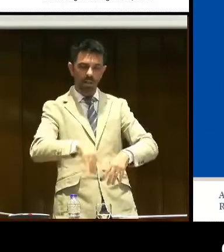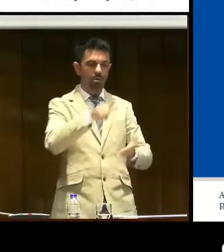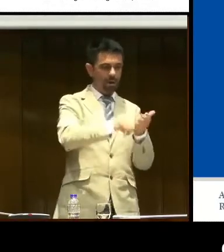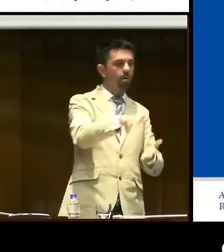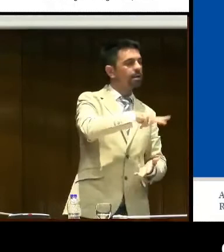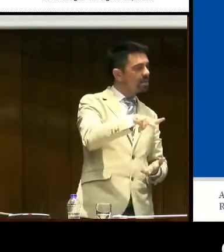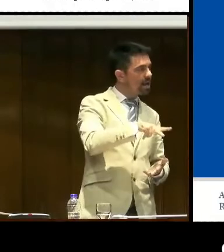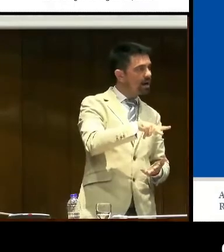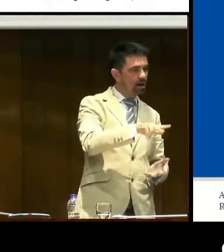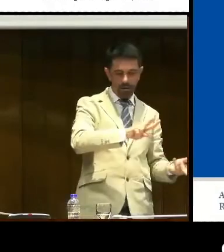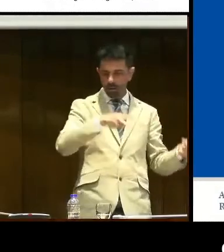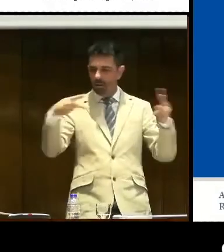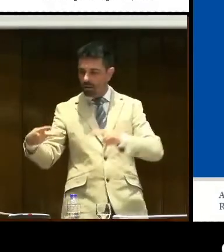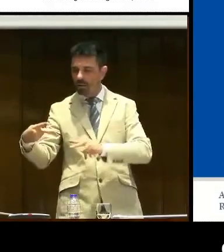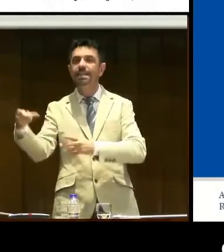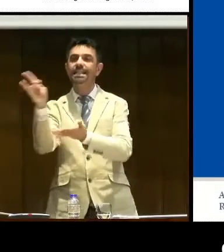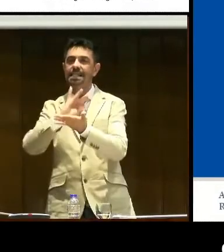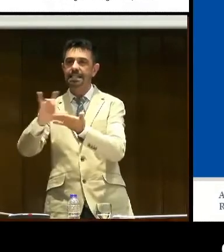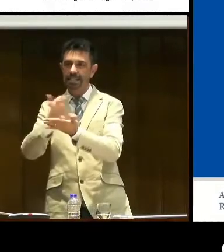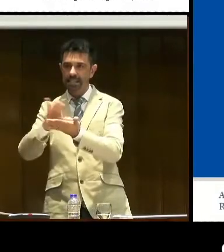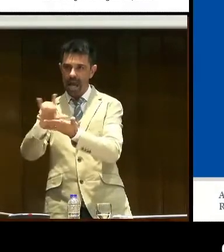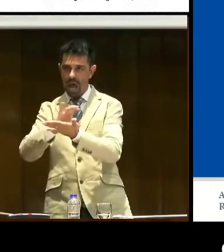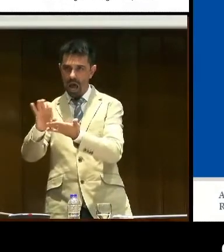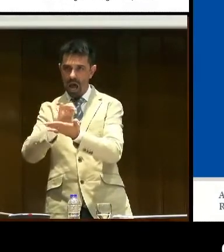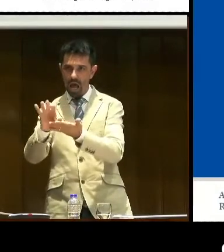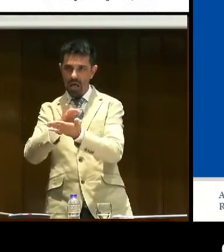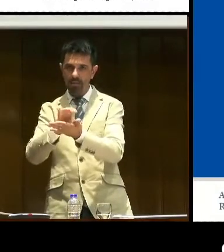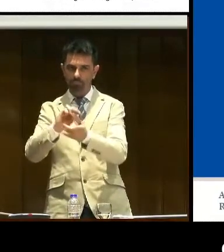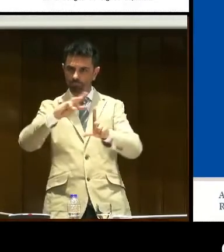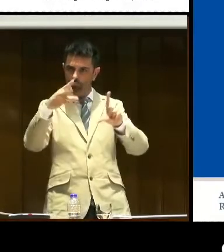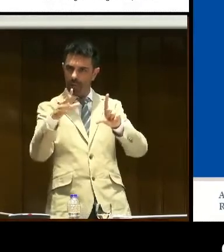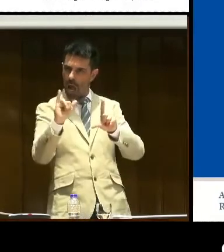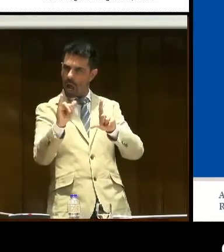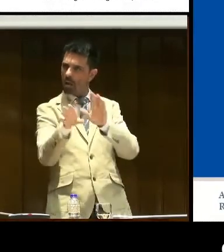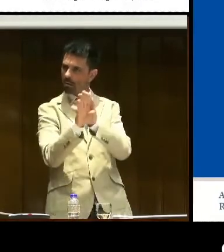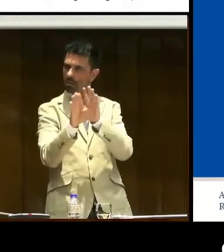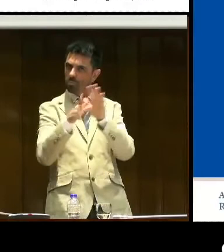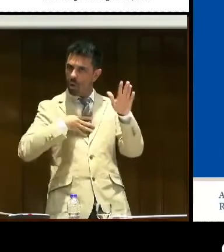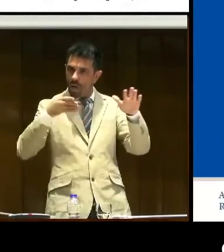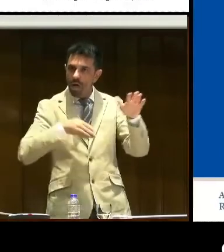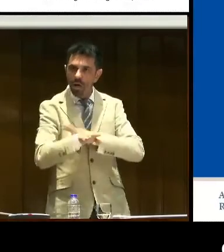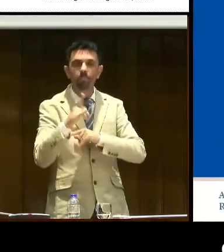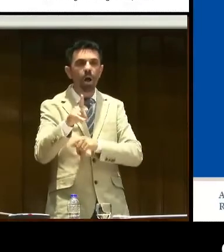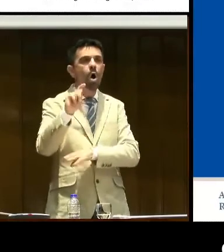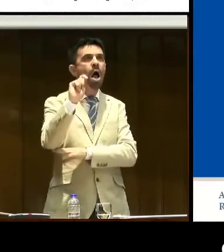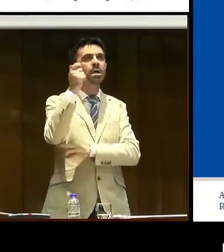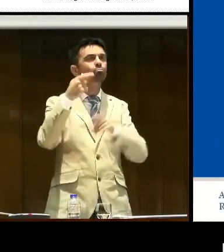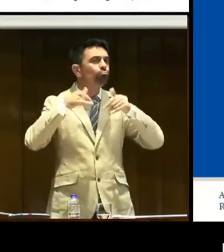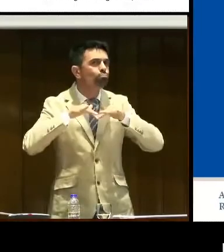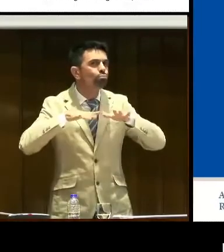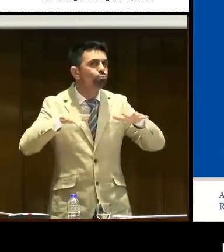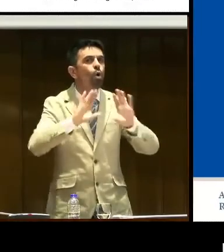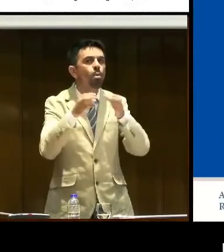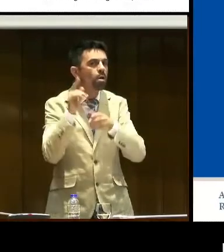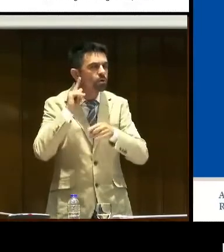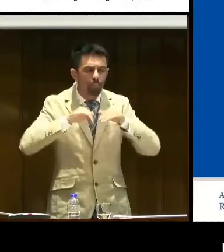sistema de escritura alfabética de la LSE, que está disponible en la red y que no ha tenido demasiada difusión entre